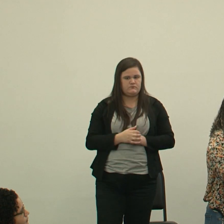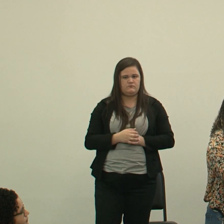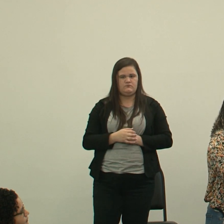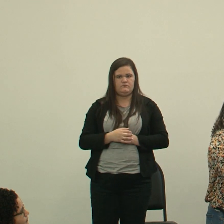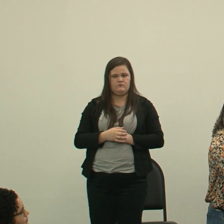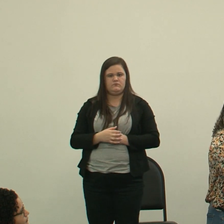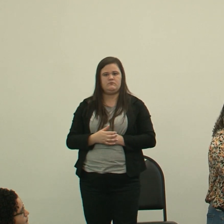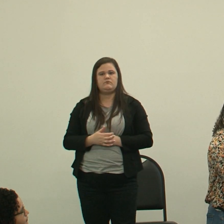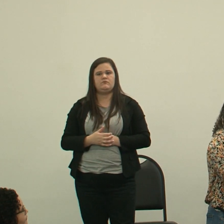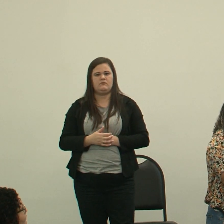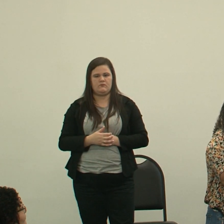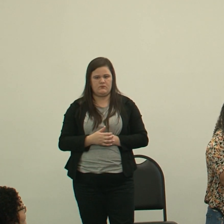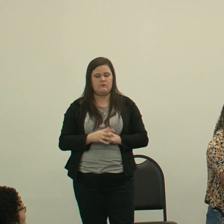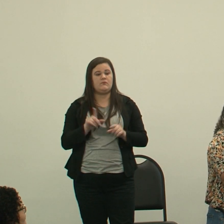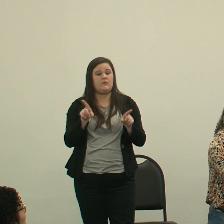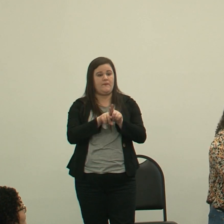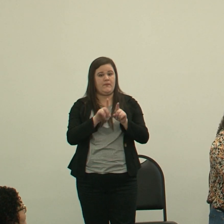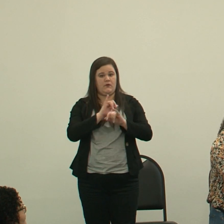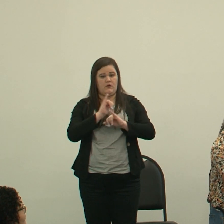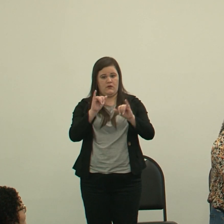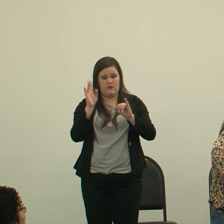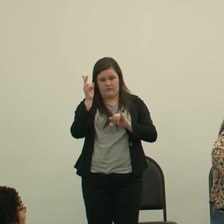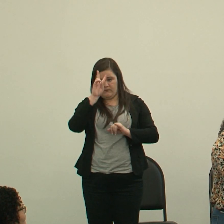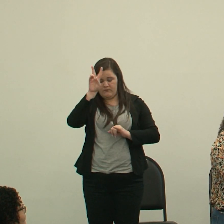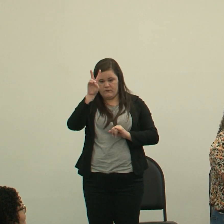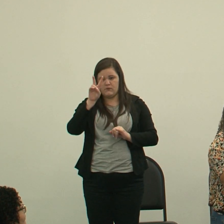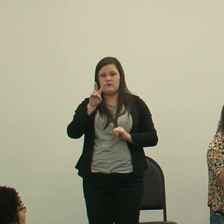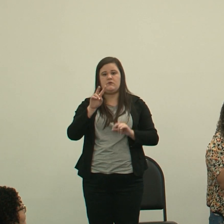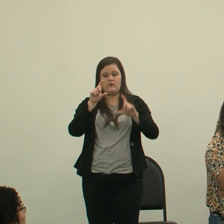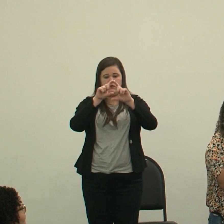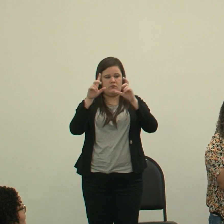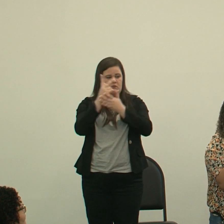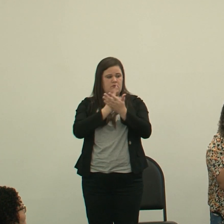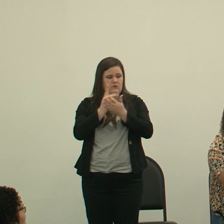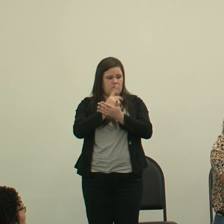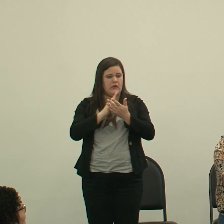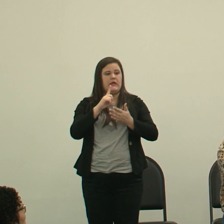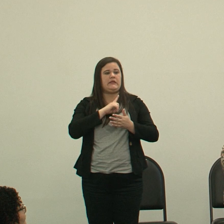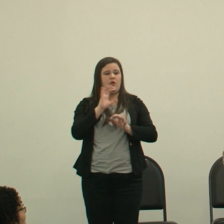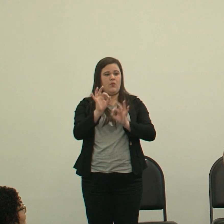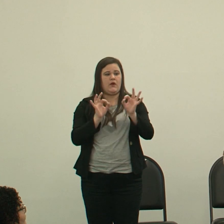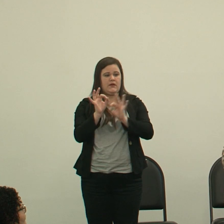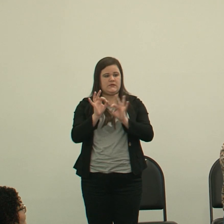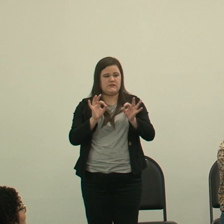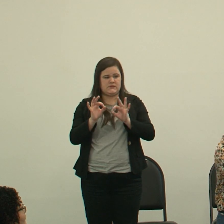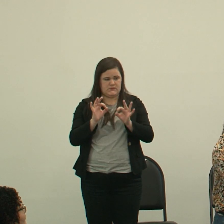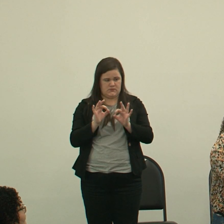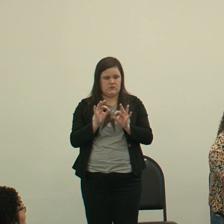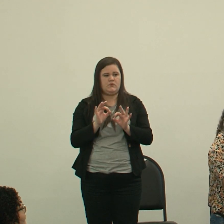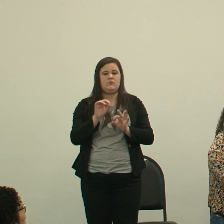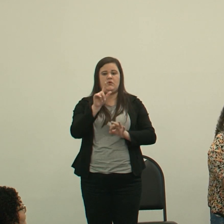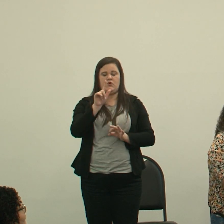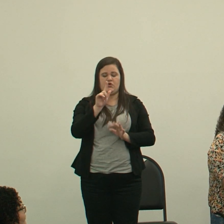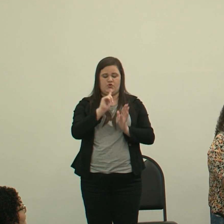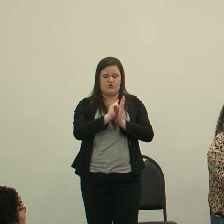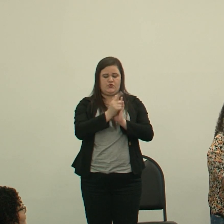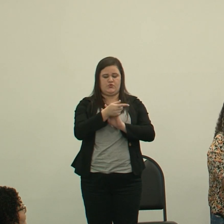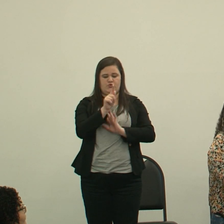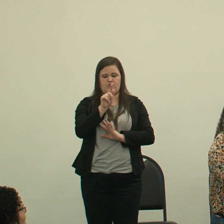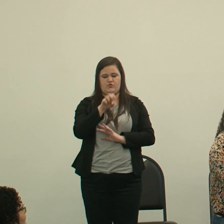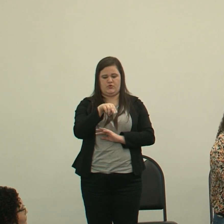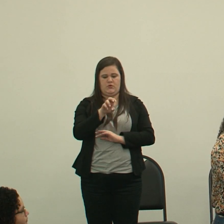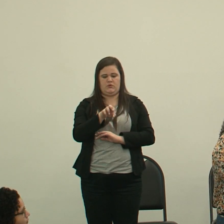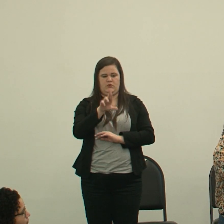E não, é só para lembrar que todas as tirinhas têm organização do gênero. É o gênero tirinha. A gente não